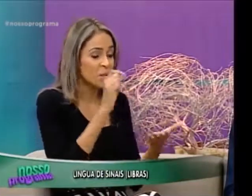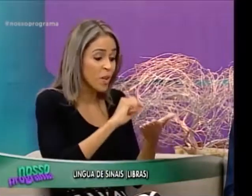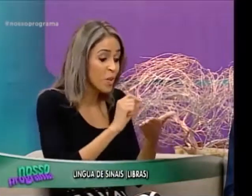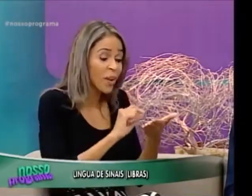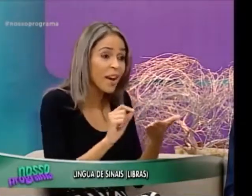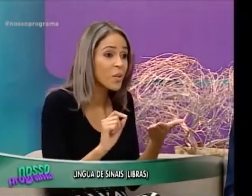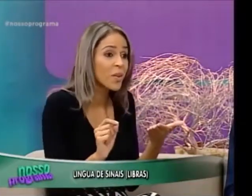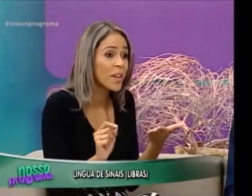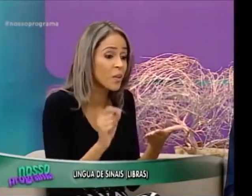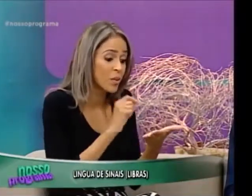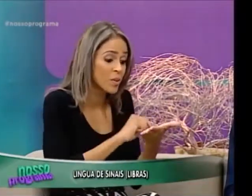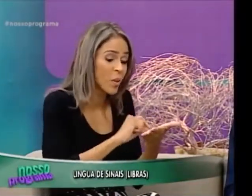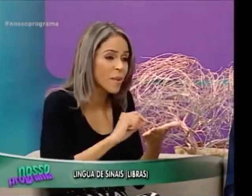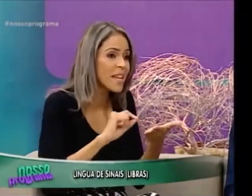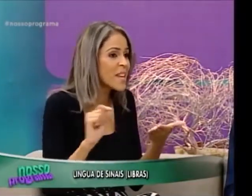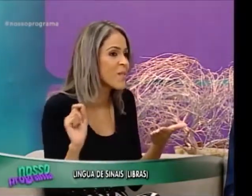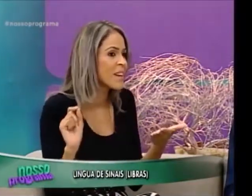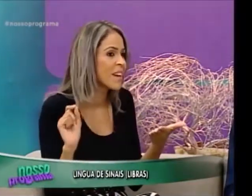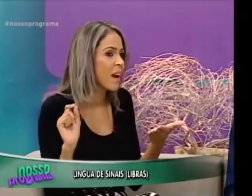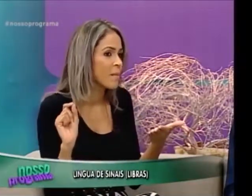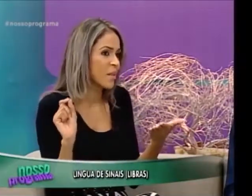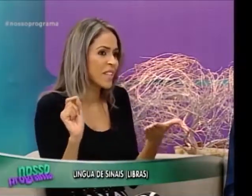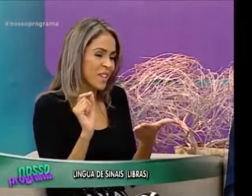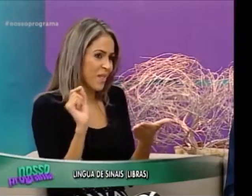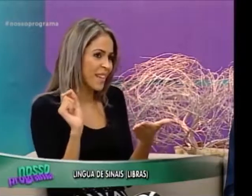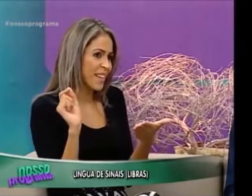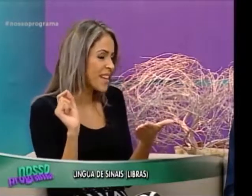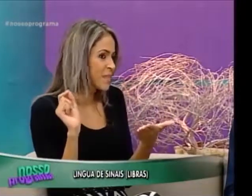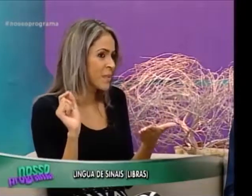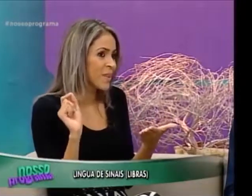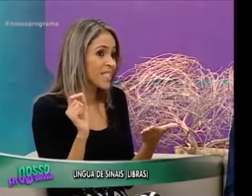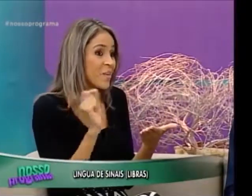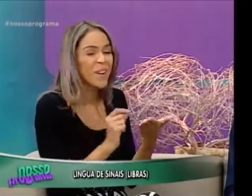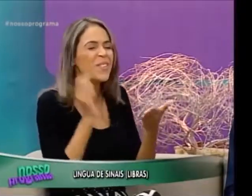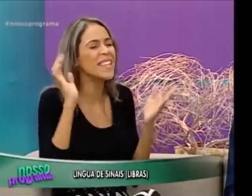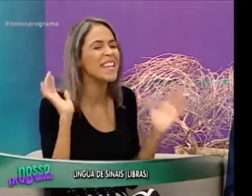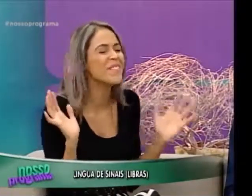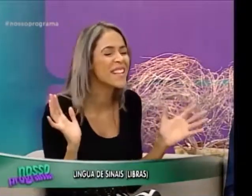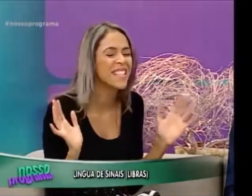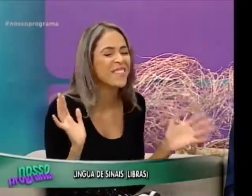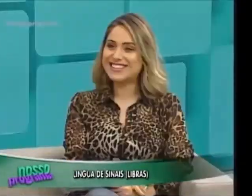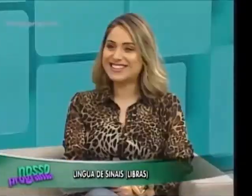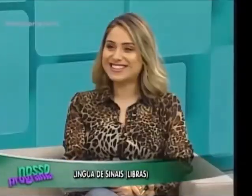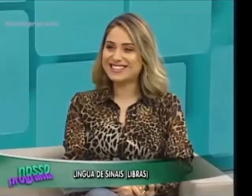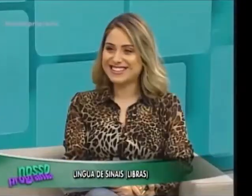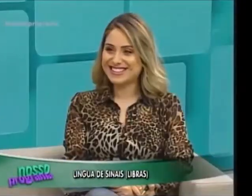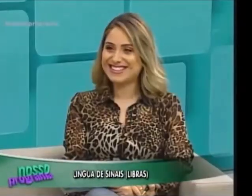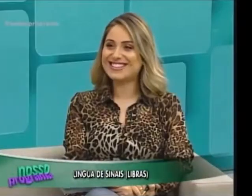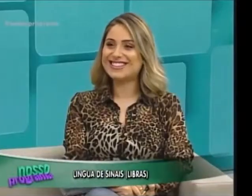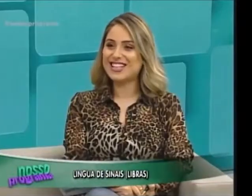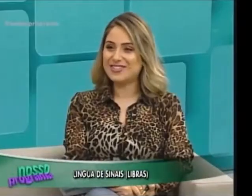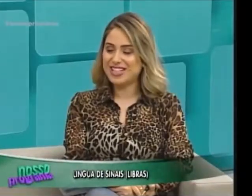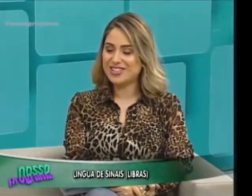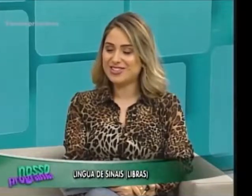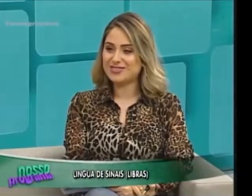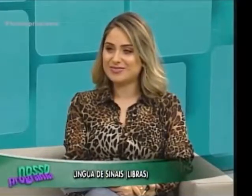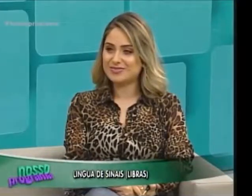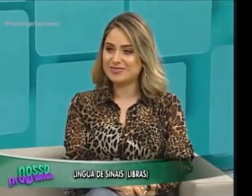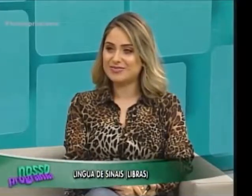pode colocar no currículo que eu sou bilíngue. A pessoa vai achar que fala inglês e português. Não, eu falo Libras, que é muito mais legal, entendeu? Incentiva, porque